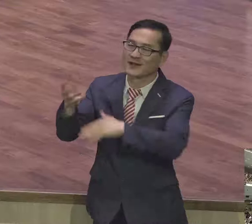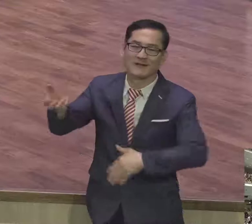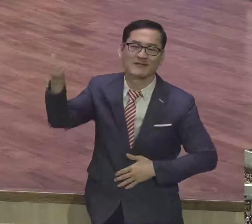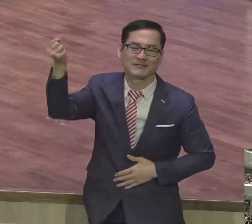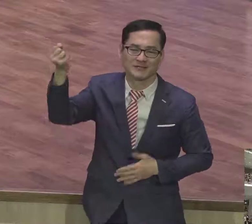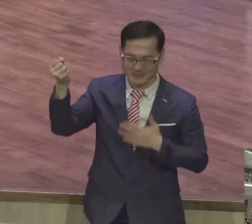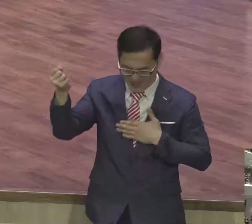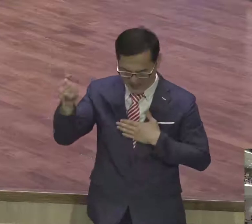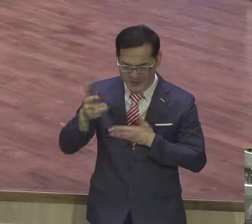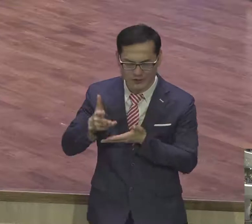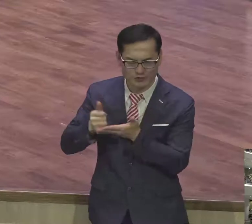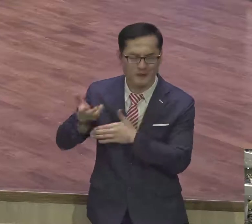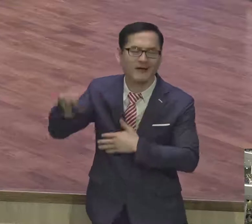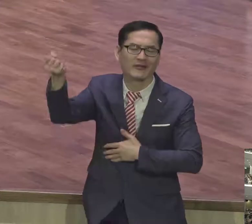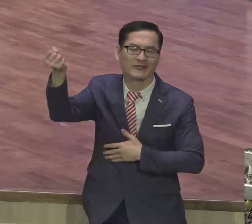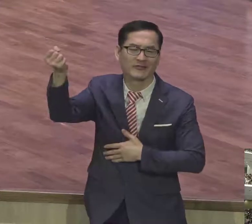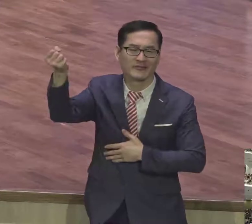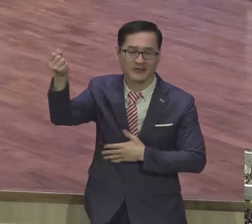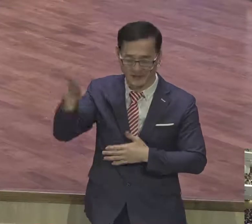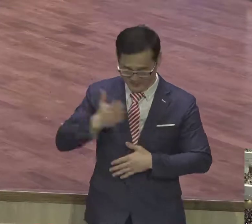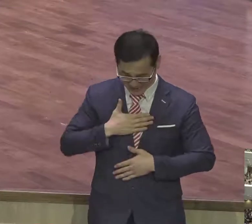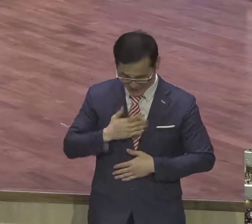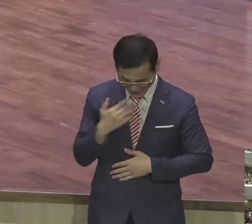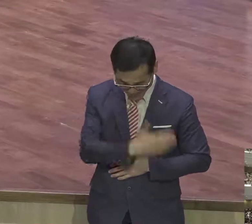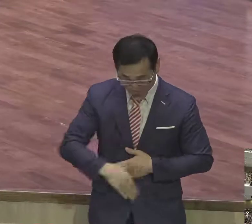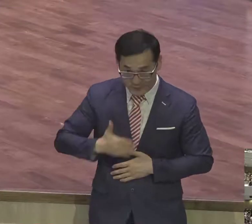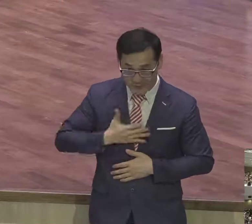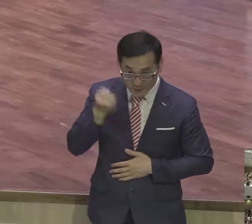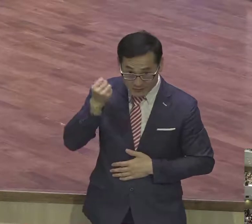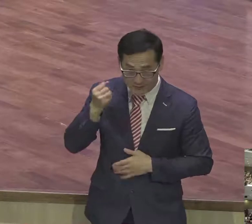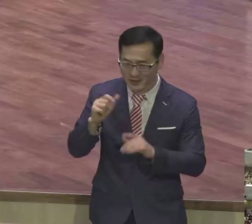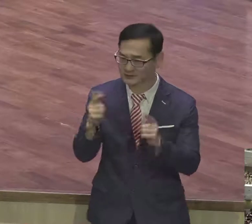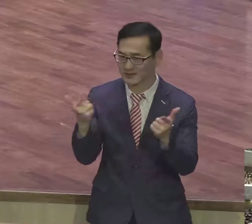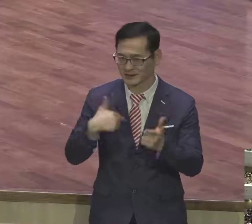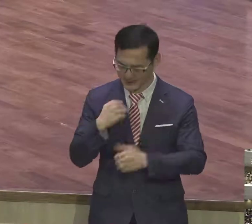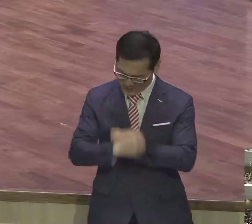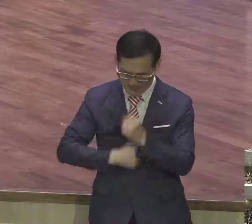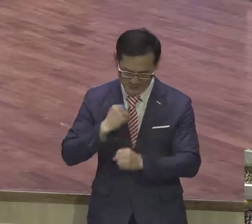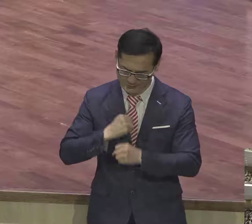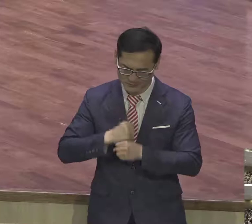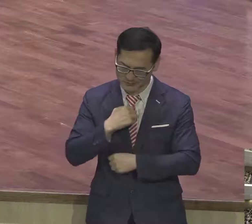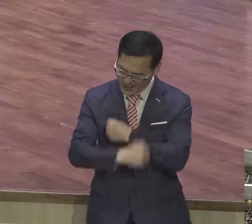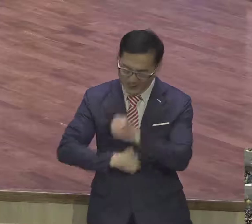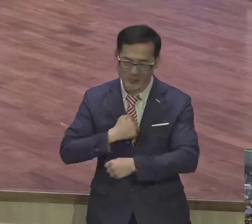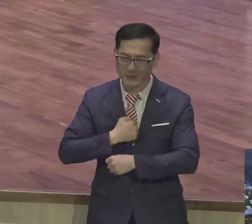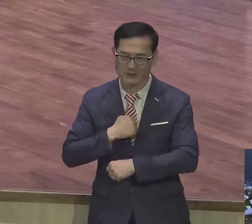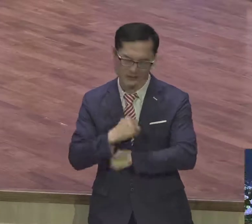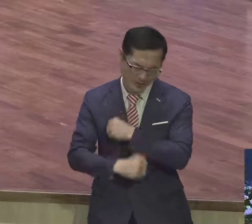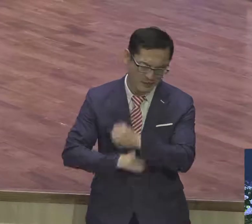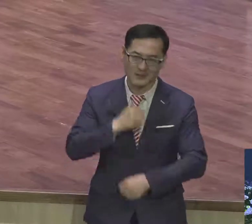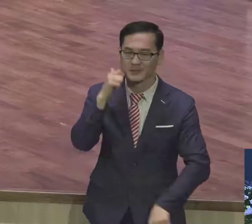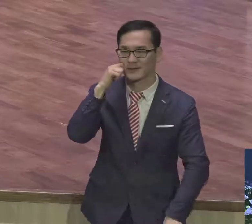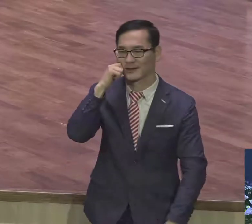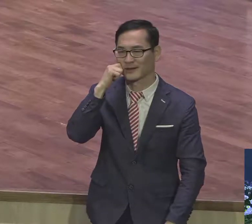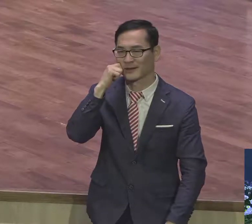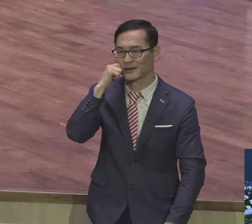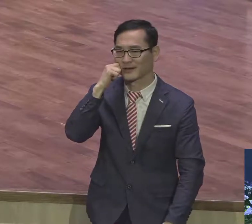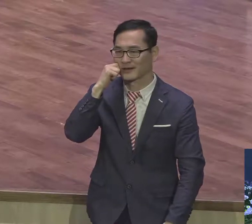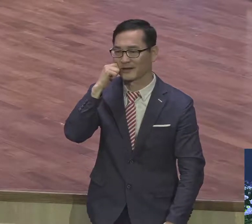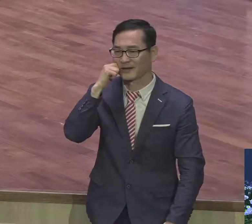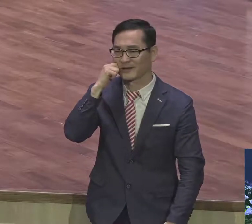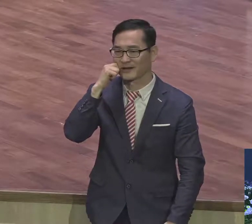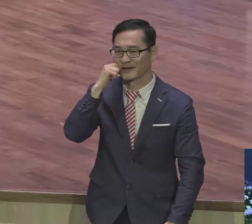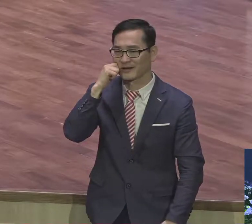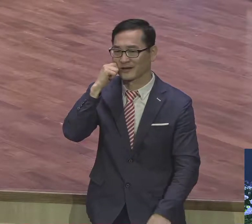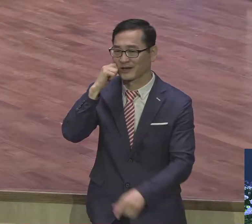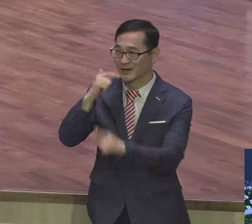것이로다. 주의 것이 내 거 아니에요. 내 몸 내 마음대로 못해요. 내 스케줄 내 마음대로 못 잡아요. 교회가 정하면 그거